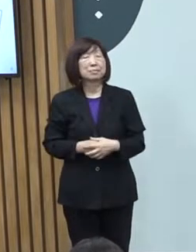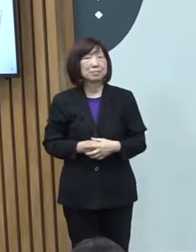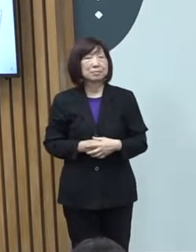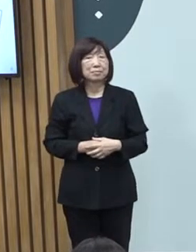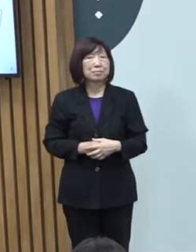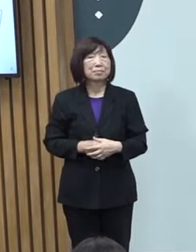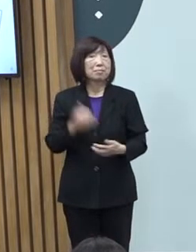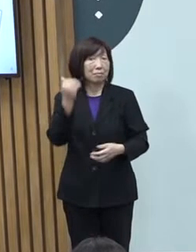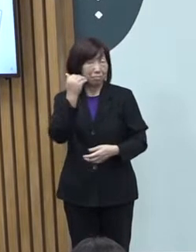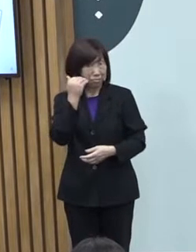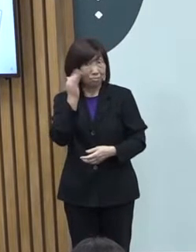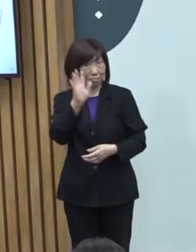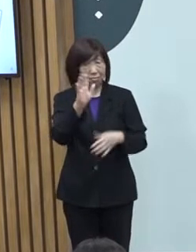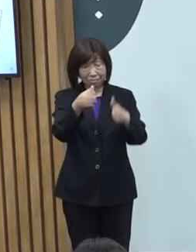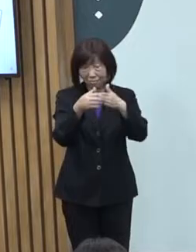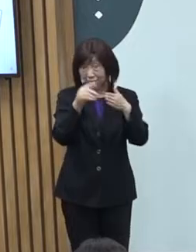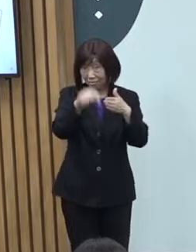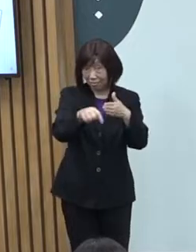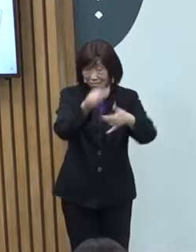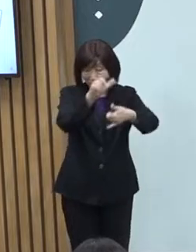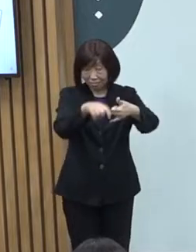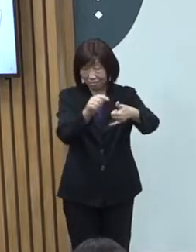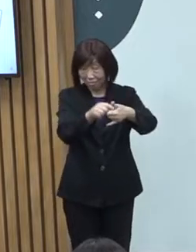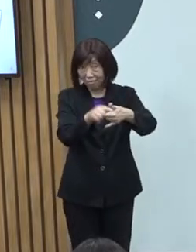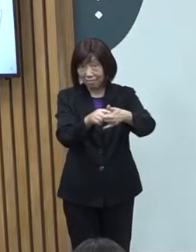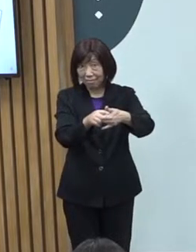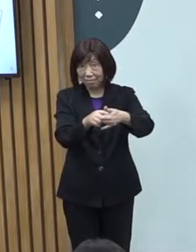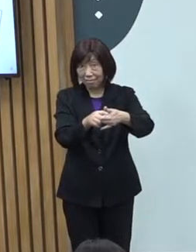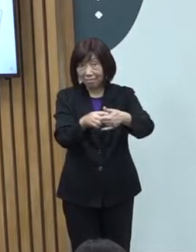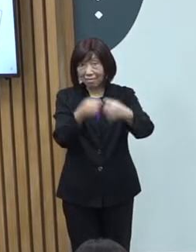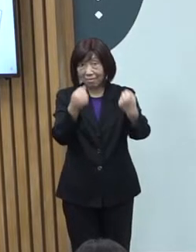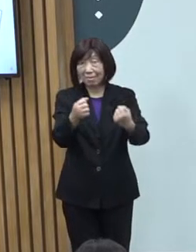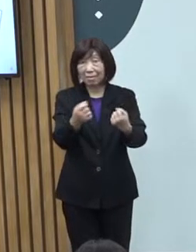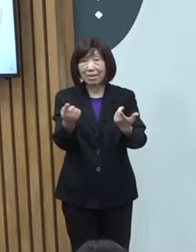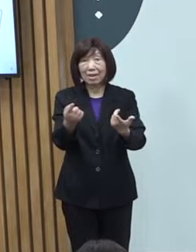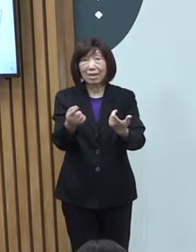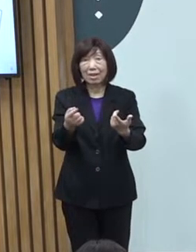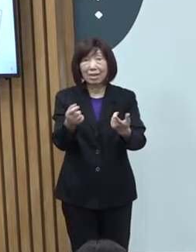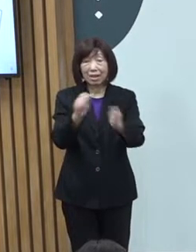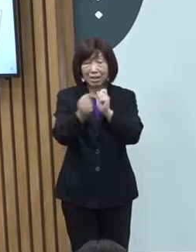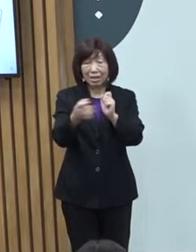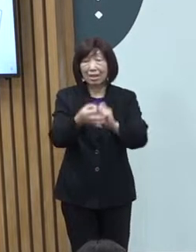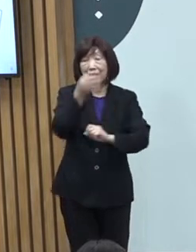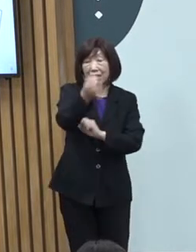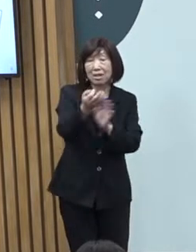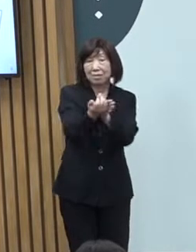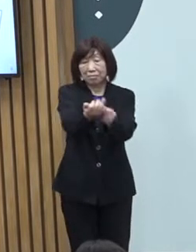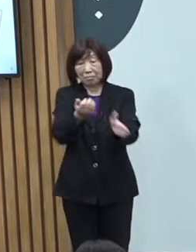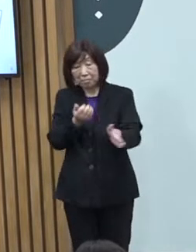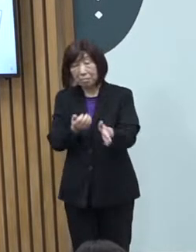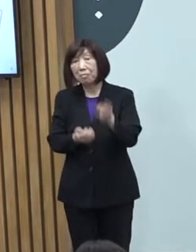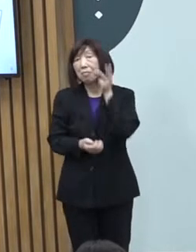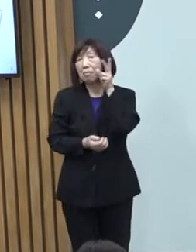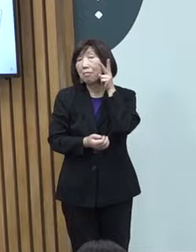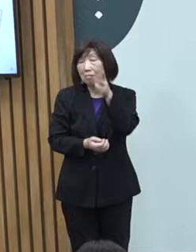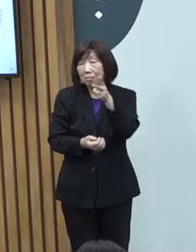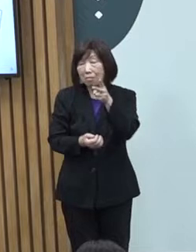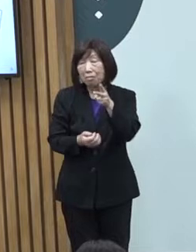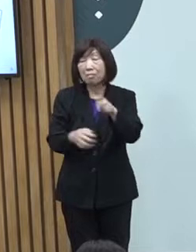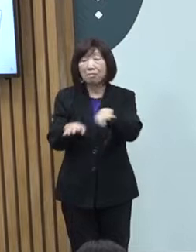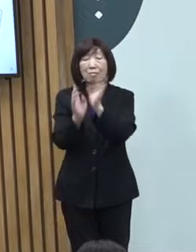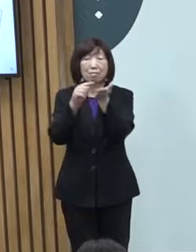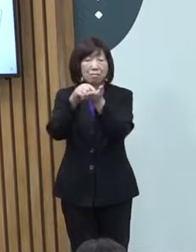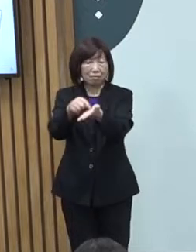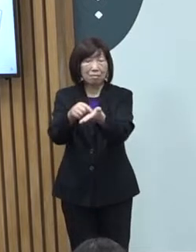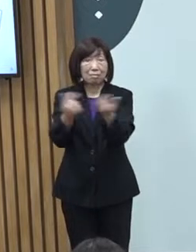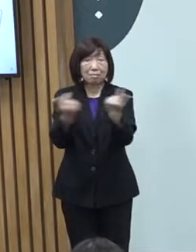是呢，如果有这种需求的民众应该在使用牌照税开征的前两个月就要来提出申请。那